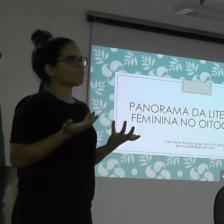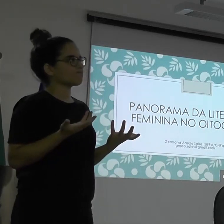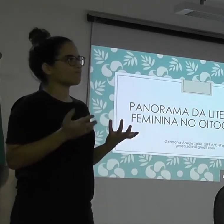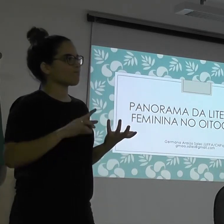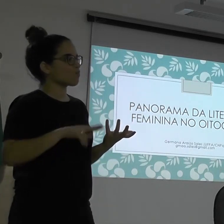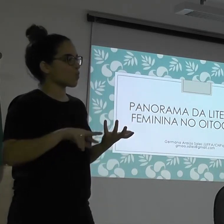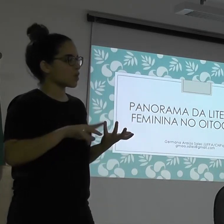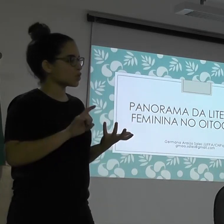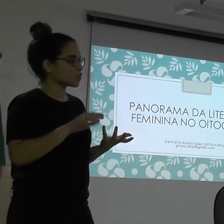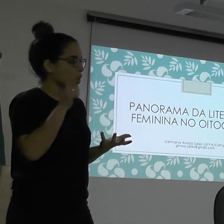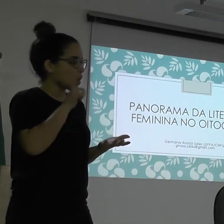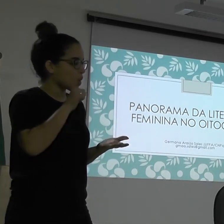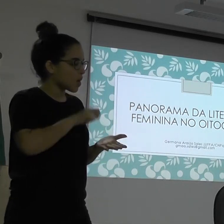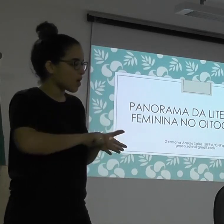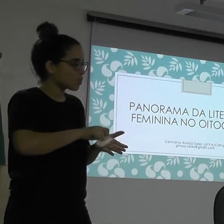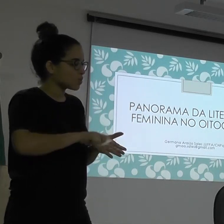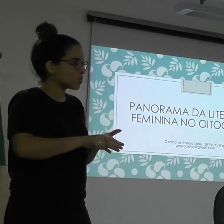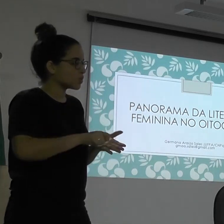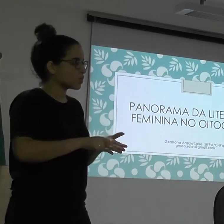só autoras